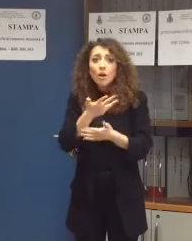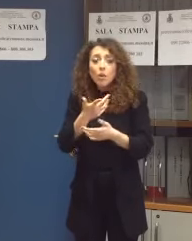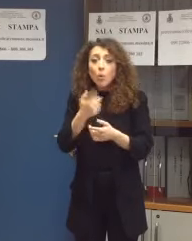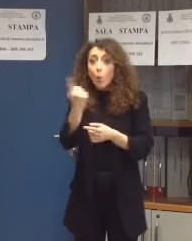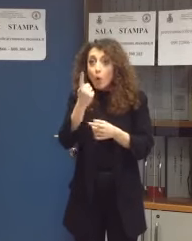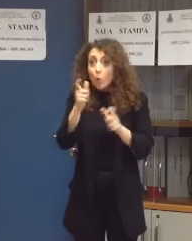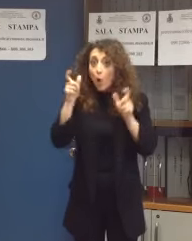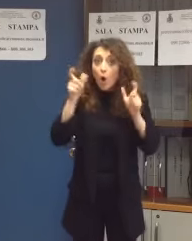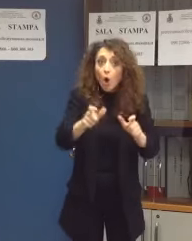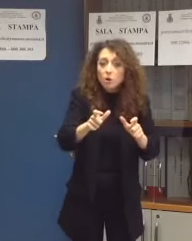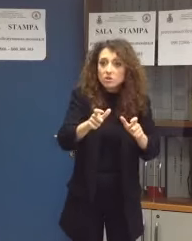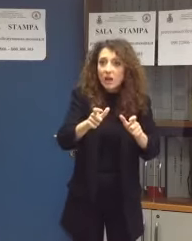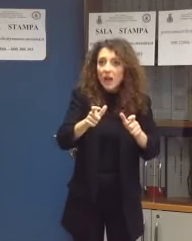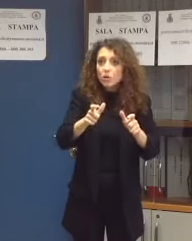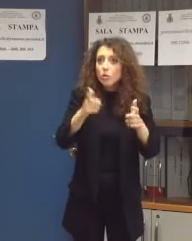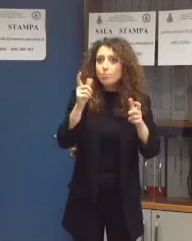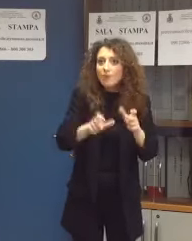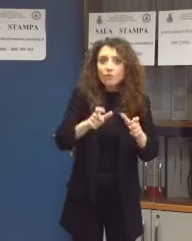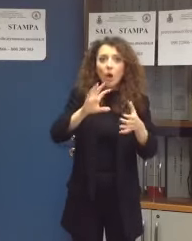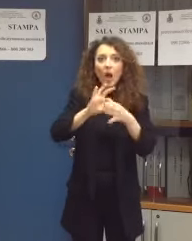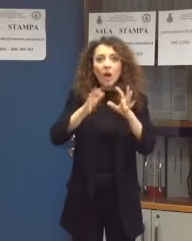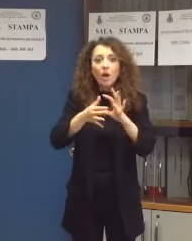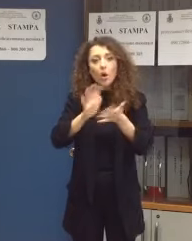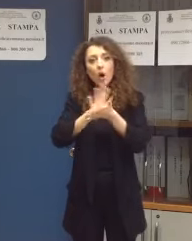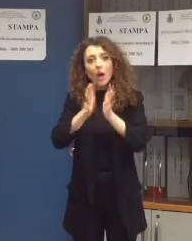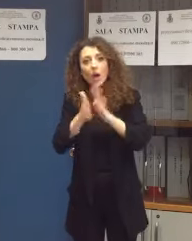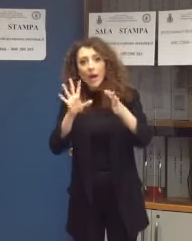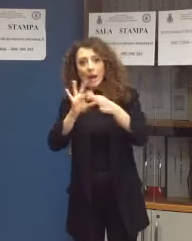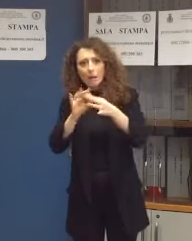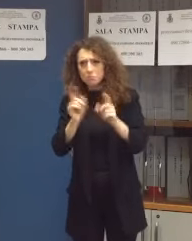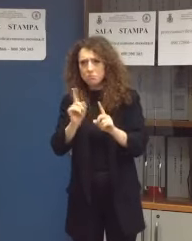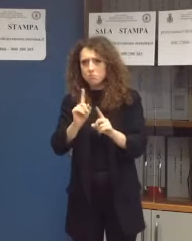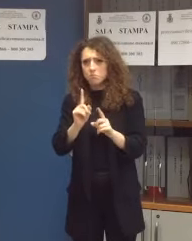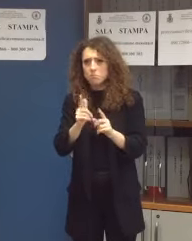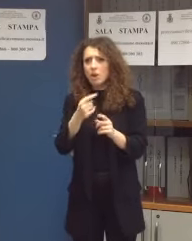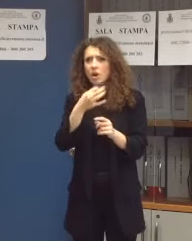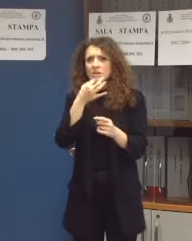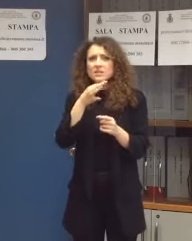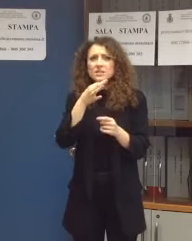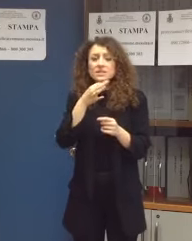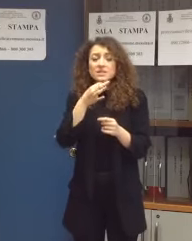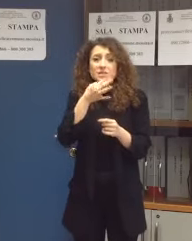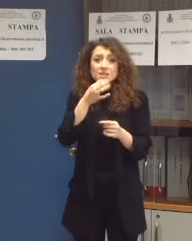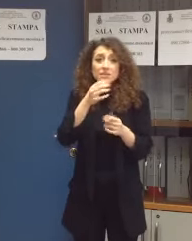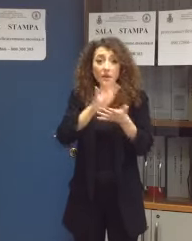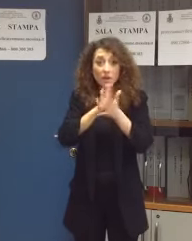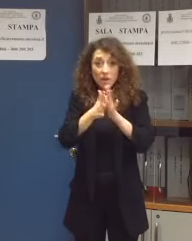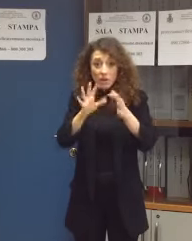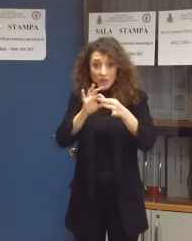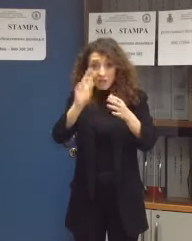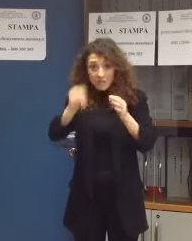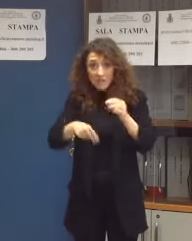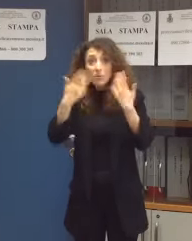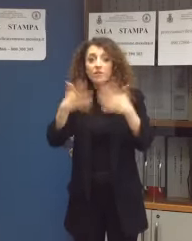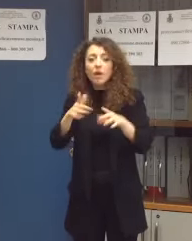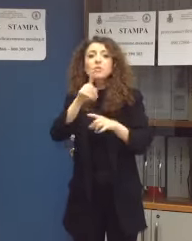stato costretto, avete aderito, quindi dovete rispettare assolutamente in maniera precisa quello che c'è specificato nella